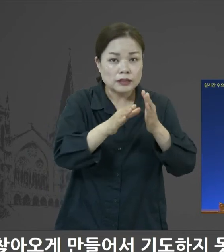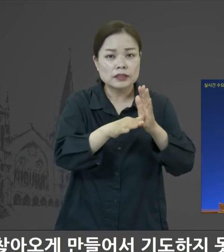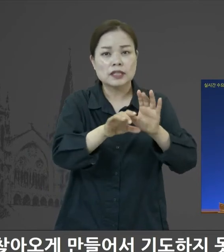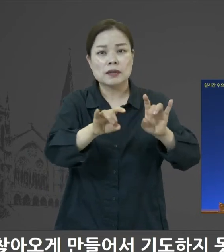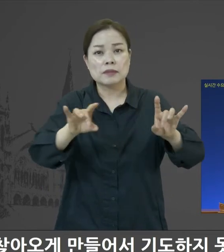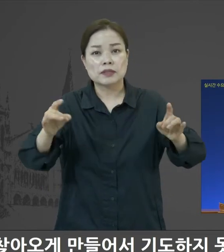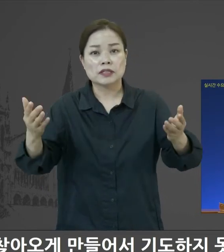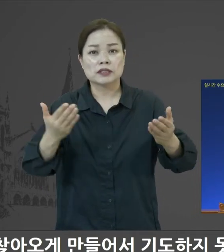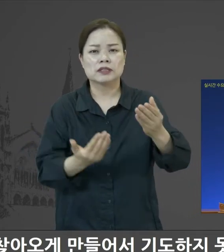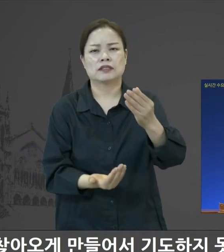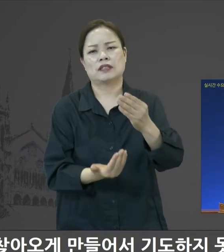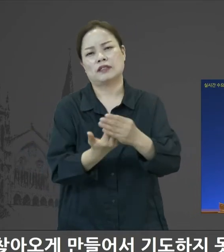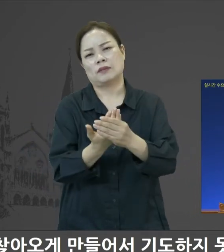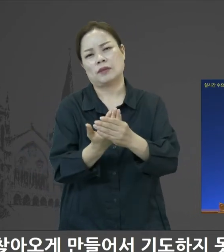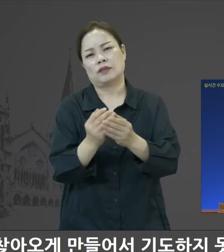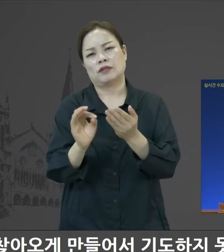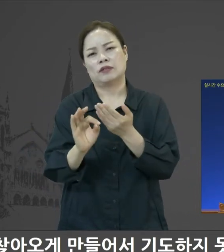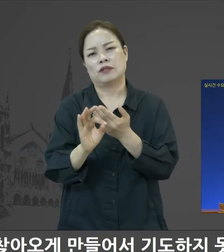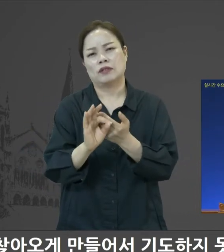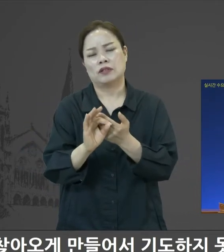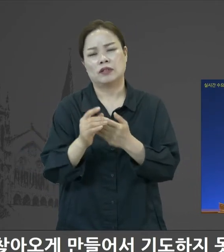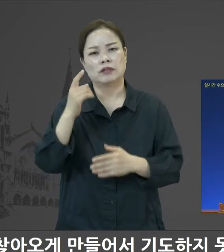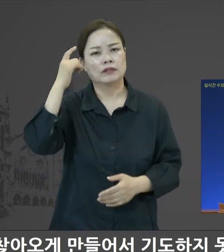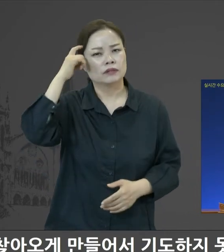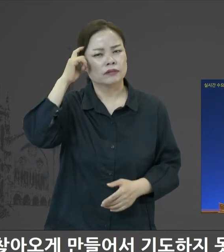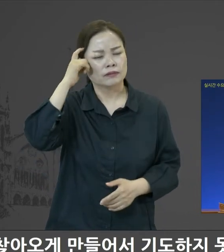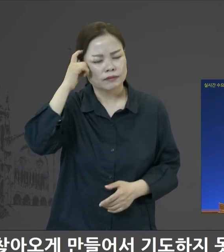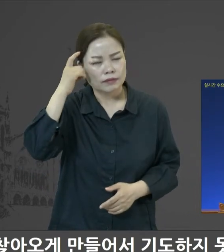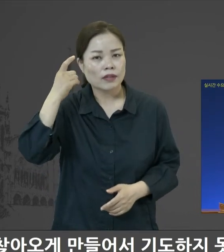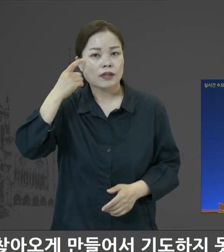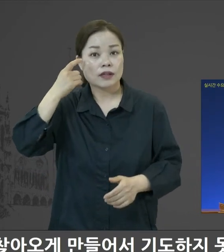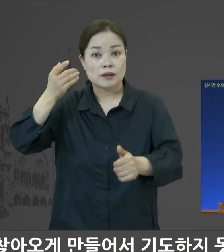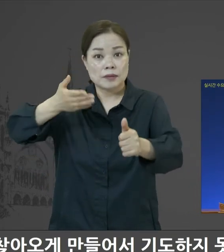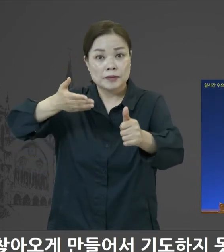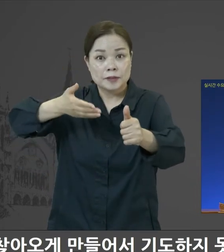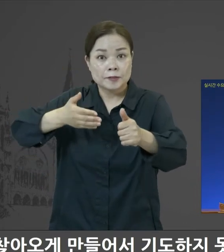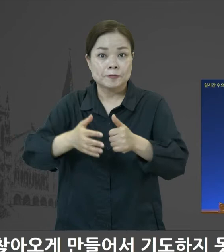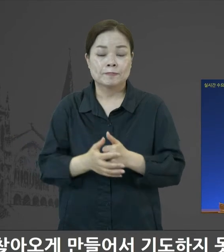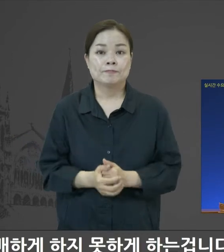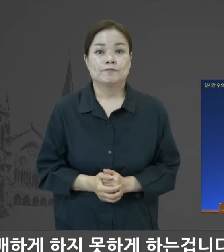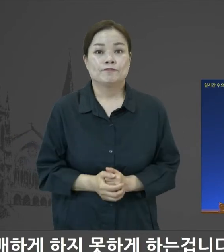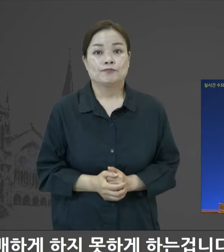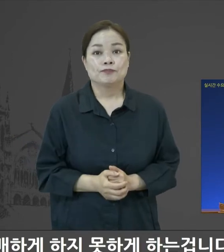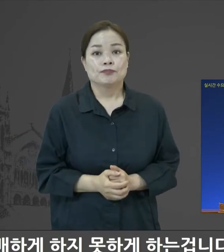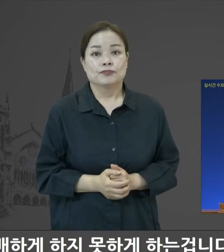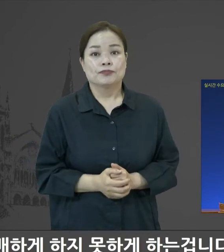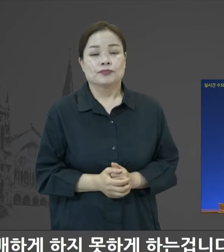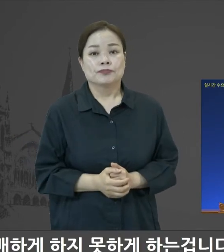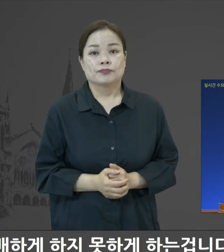그런 일들이 일어난다면 곰곰이 생각해 보셔야 하는 거예요.